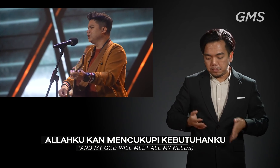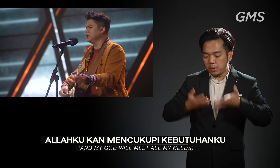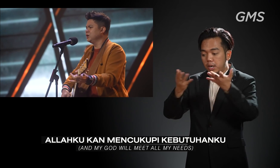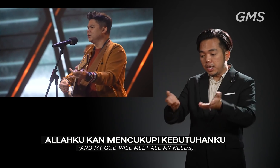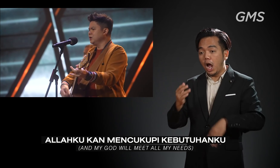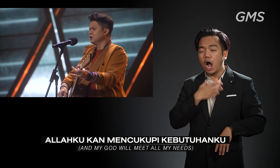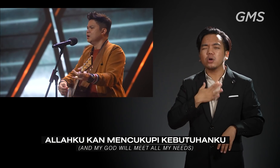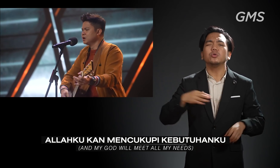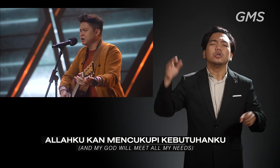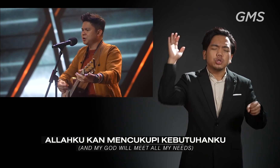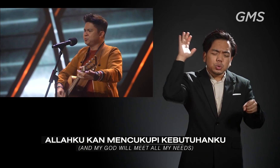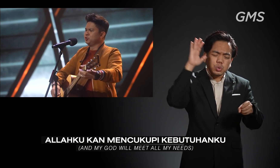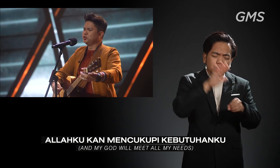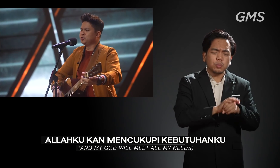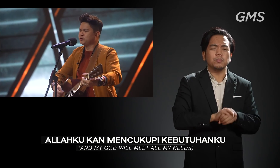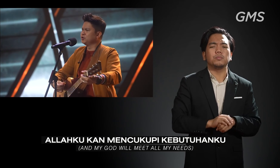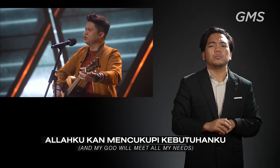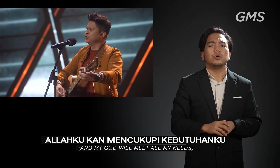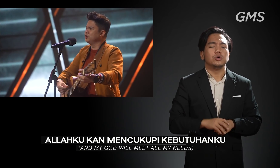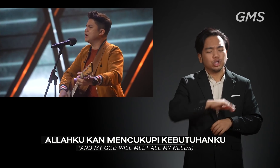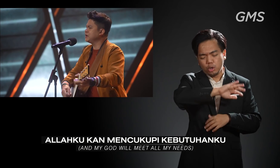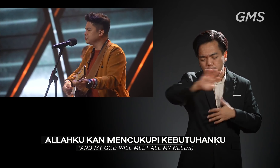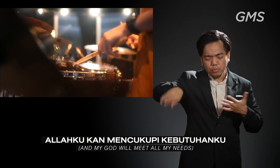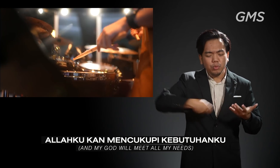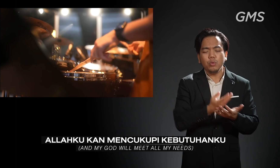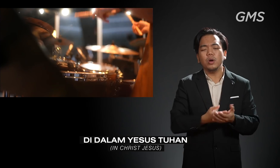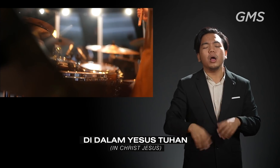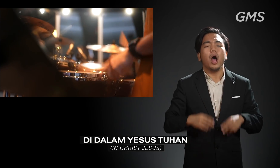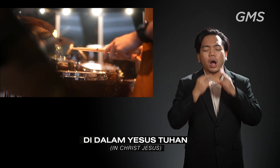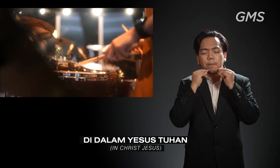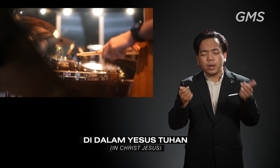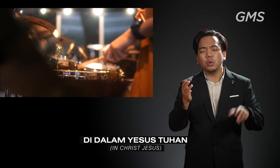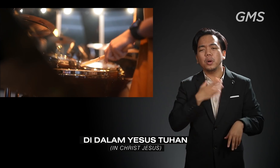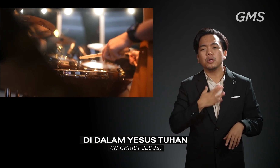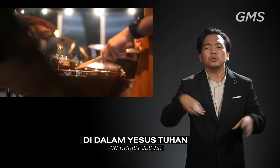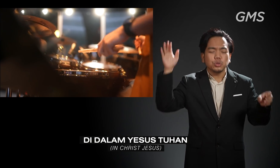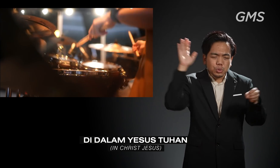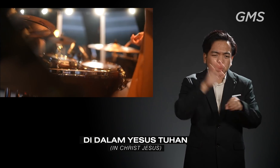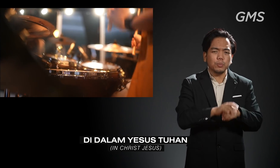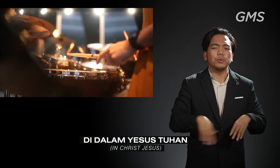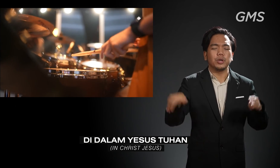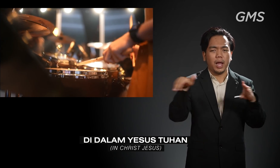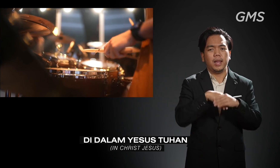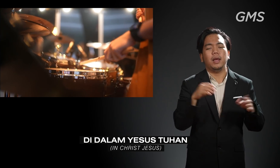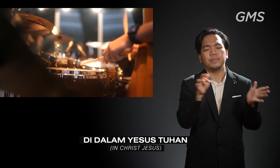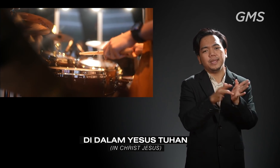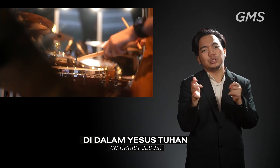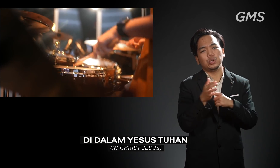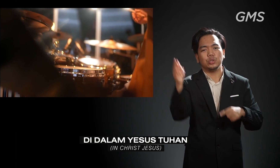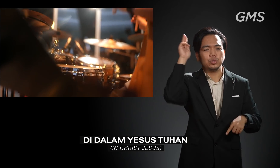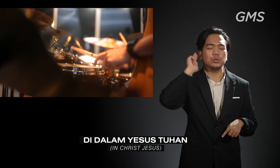mencukupi kebutuhanku di dalam